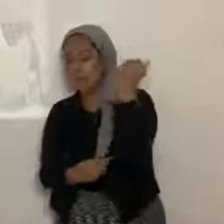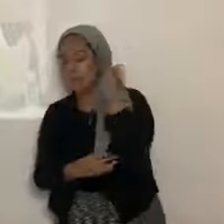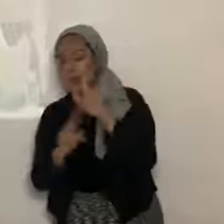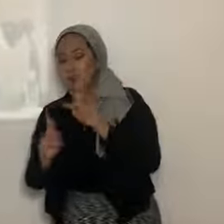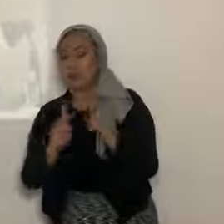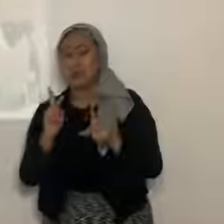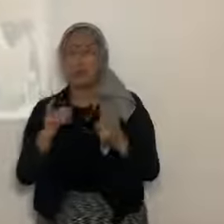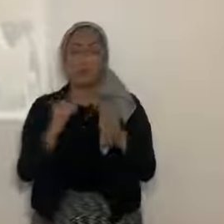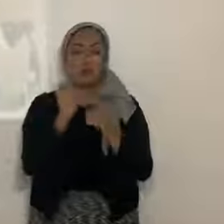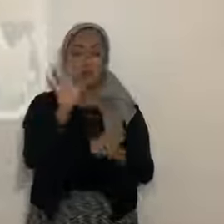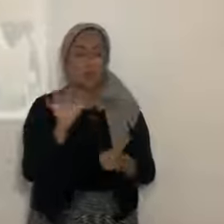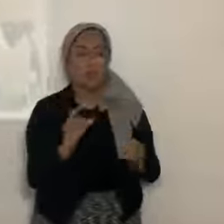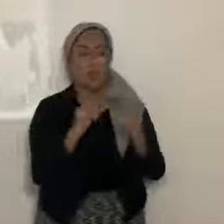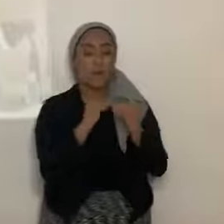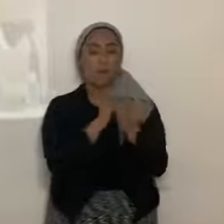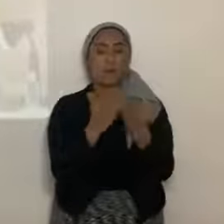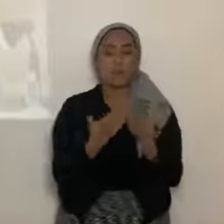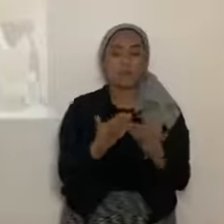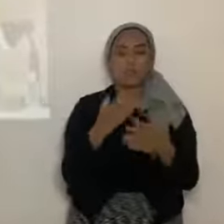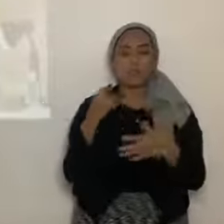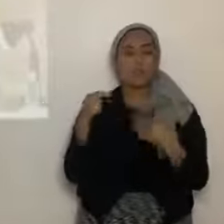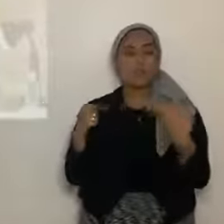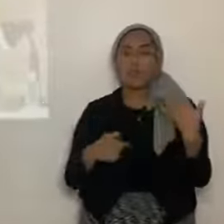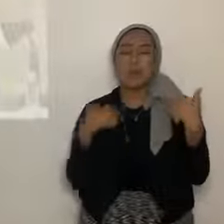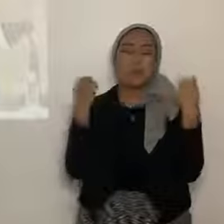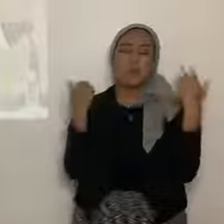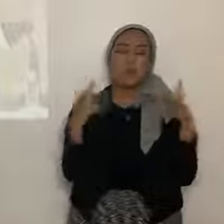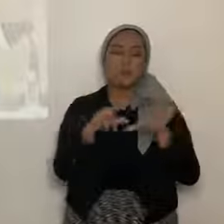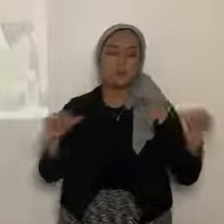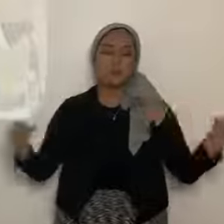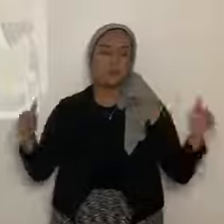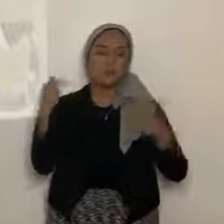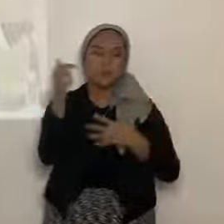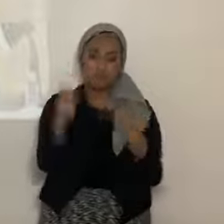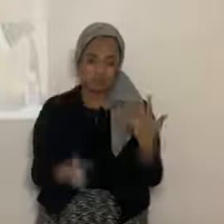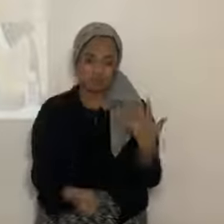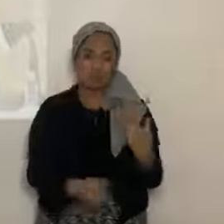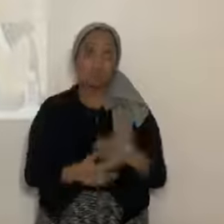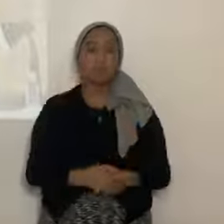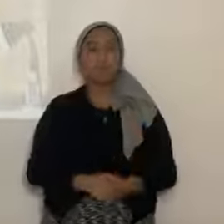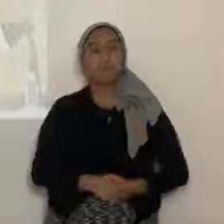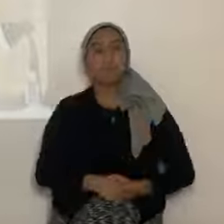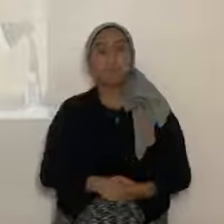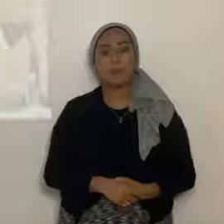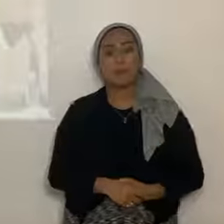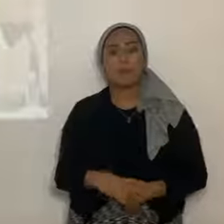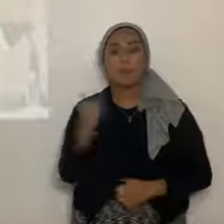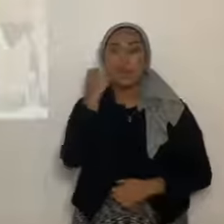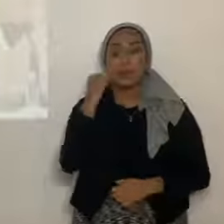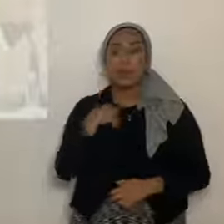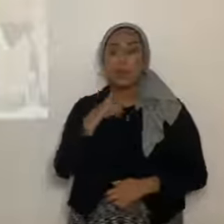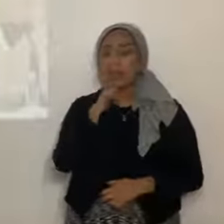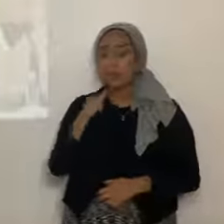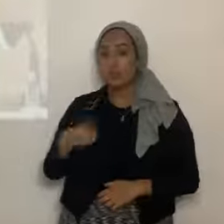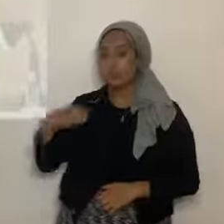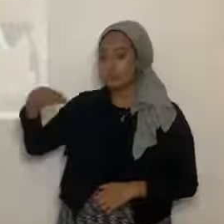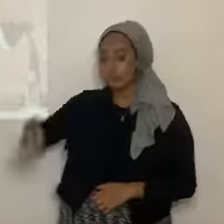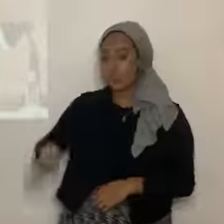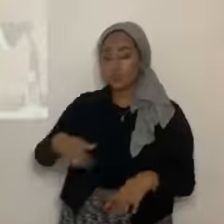más discos, más libros, etcétera, etcétera, etcétera, etcétera, etcétera. Bueno. Entonces, si yo no diezmara, yo sería un